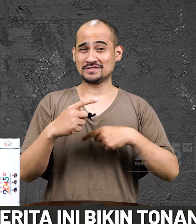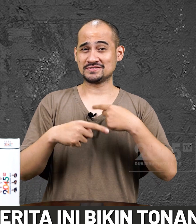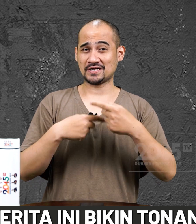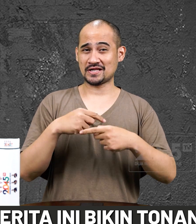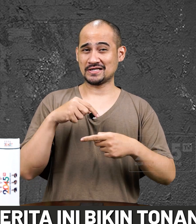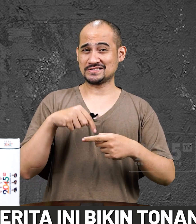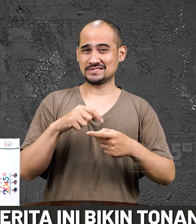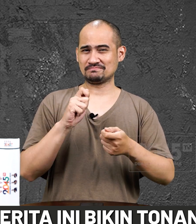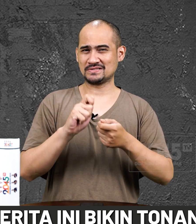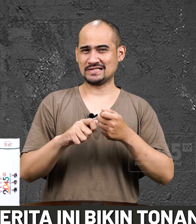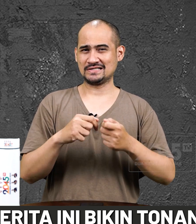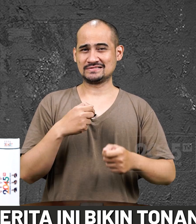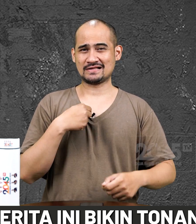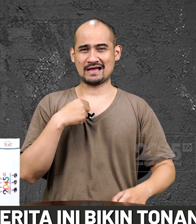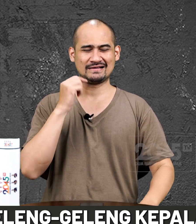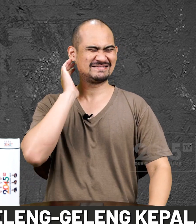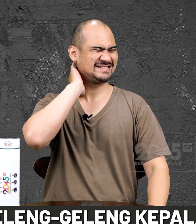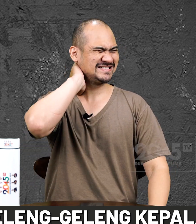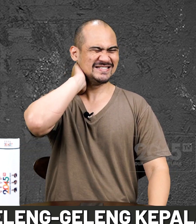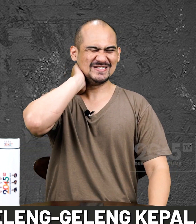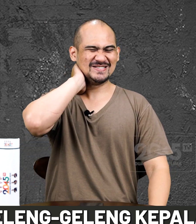Cerita ini bikin Tonan geleng-geleng kepala.